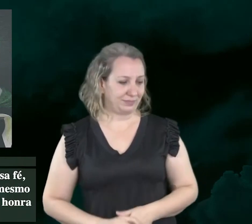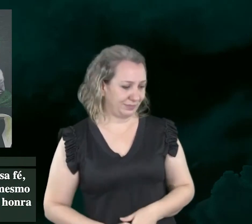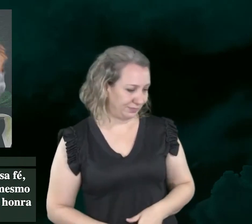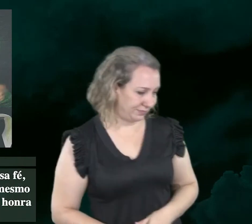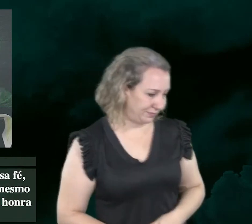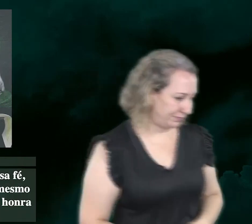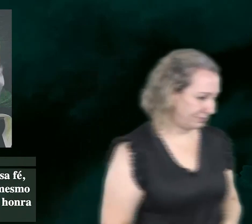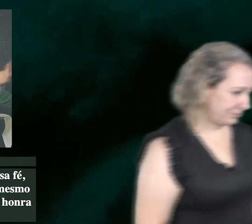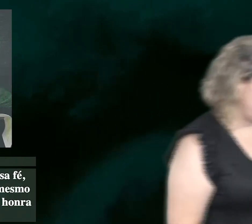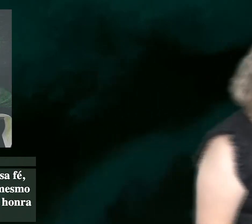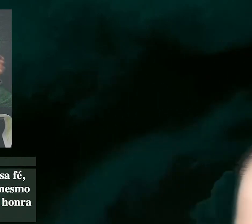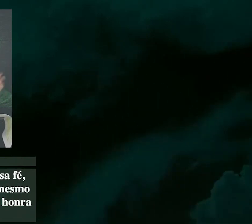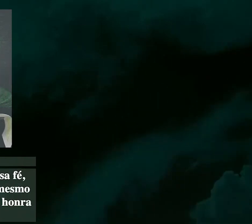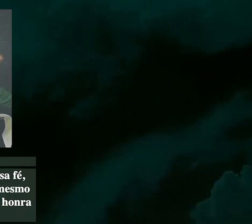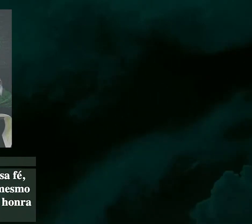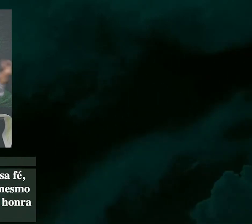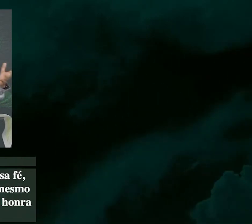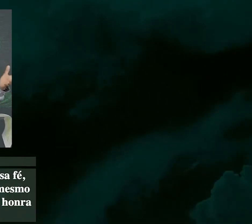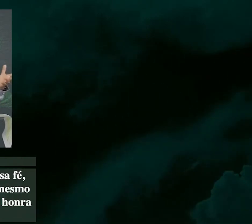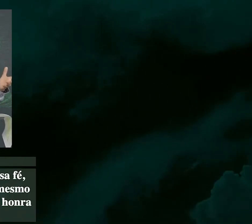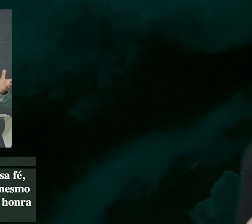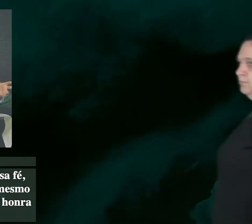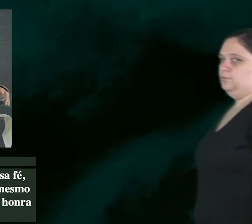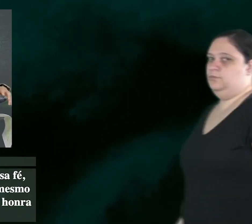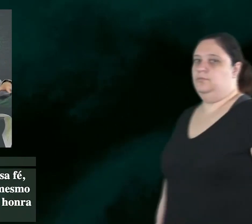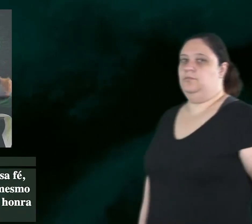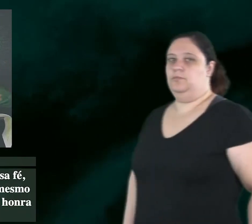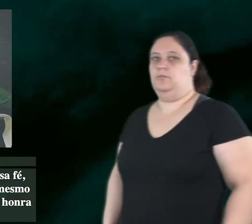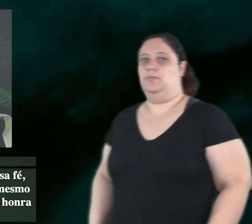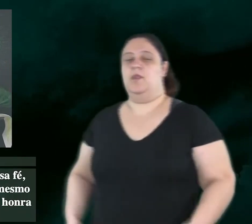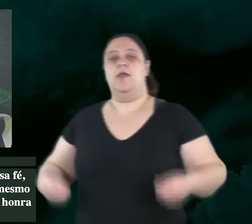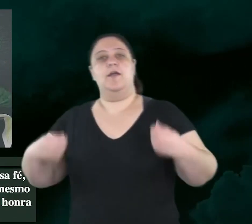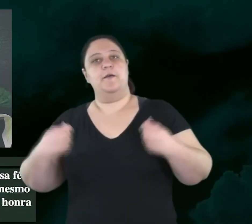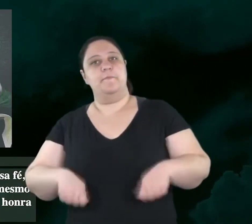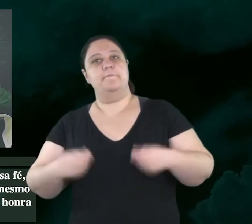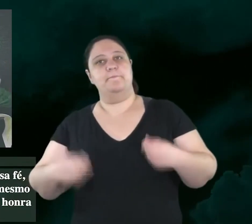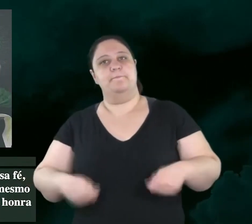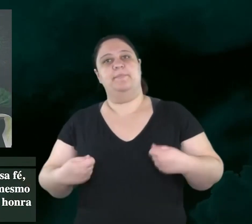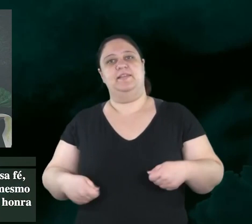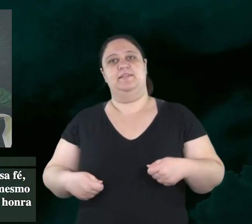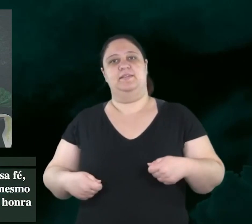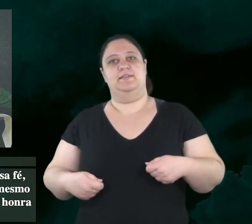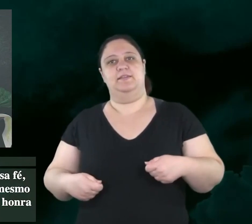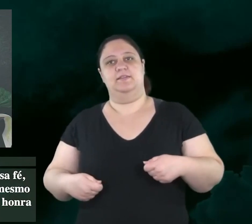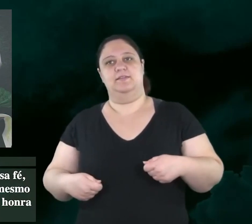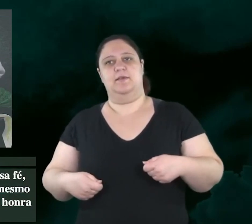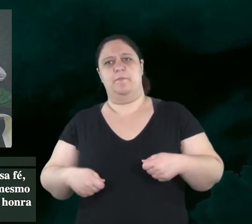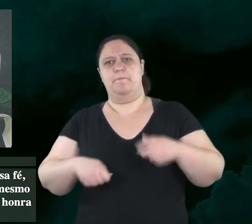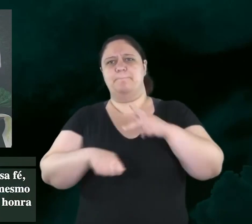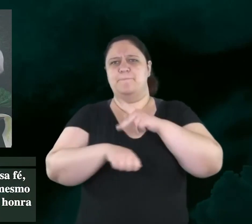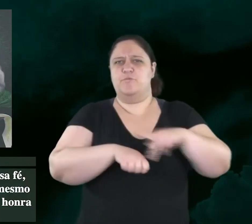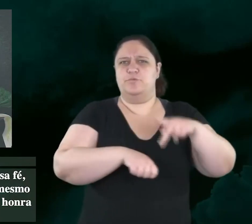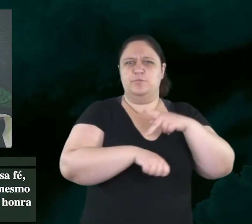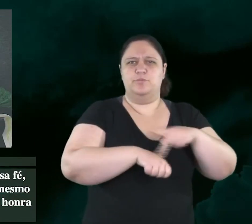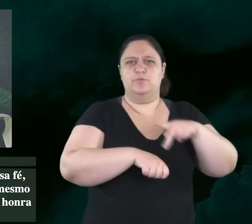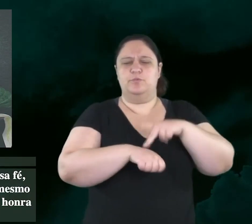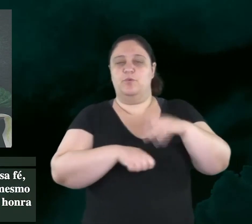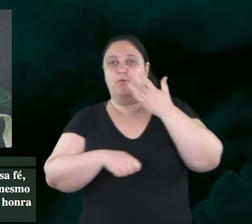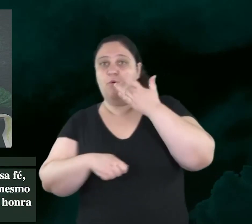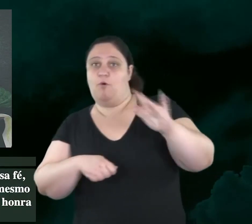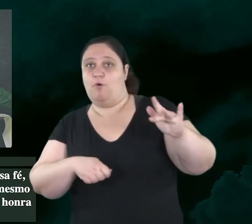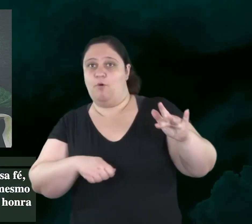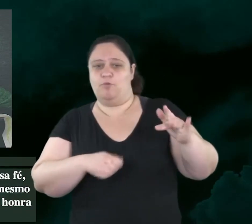apurar por fogo, até que o valor da nossa fé suba, com a pureza da nossa